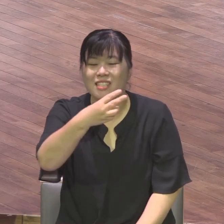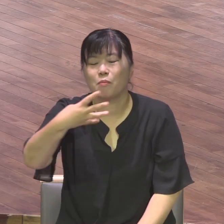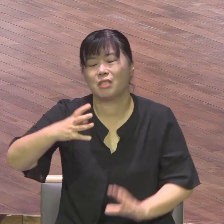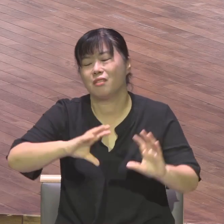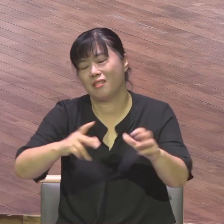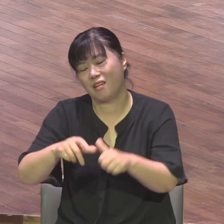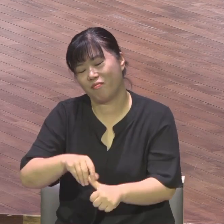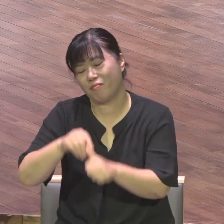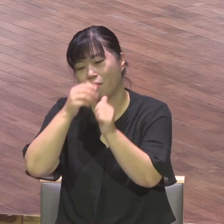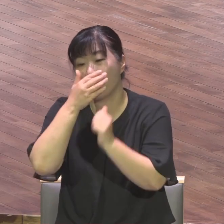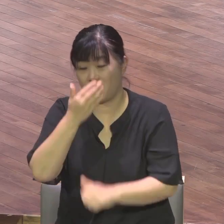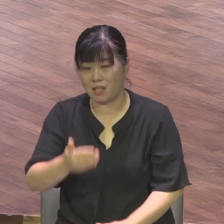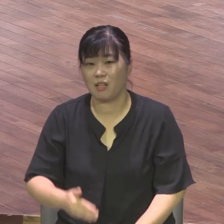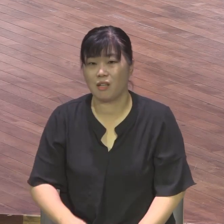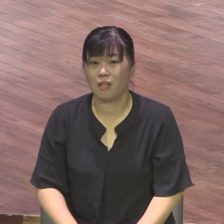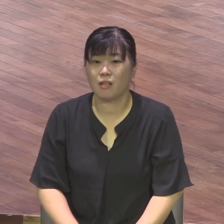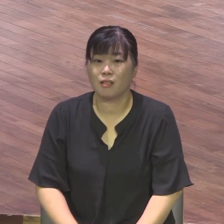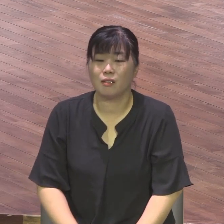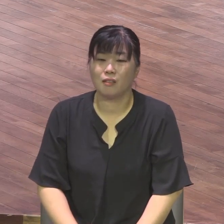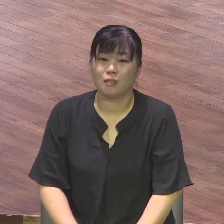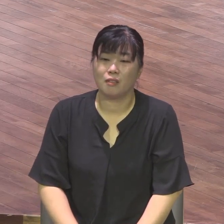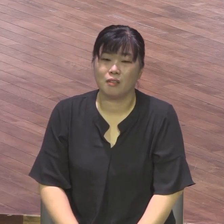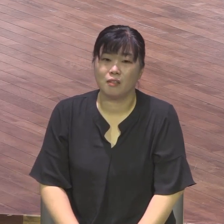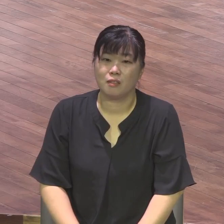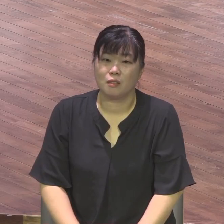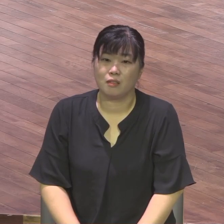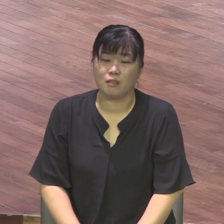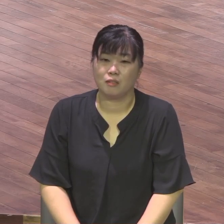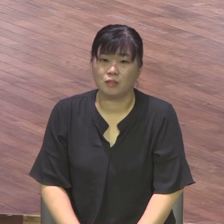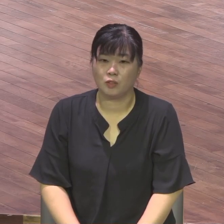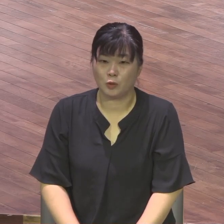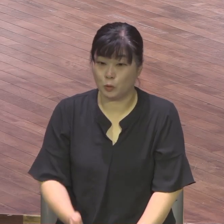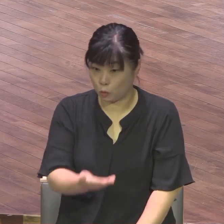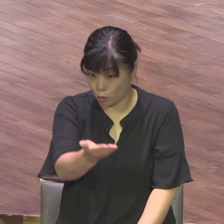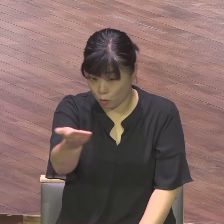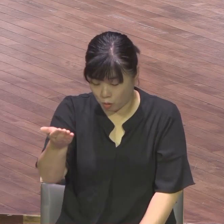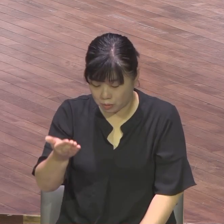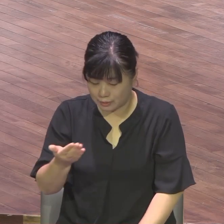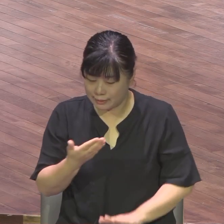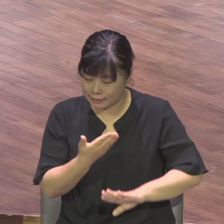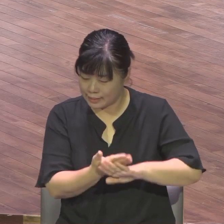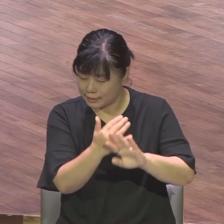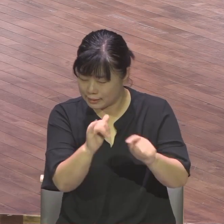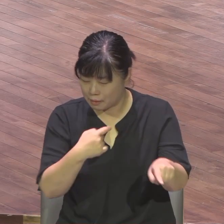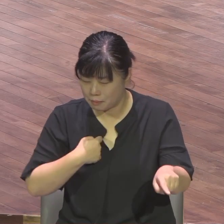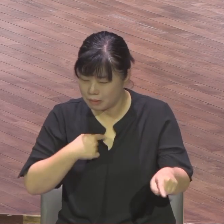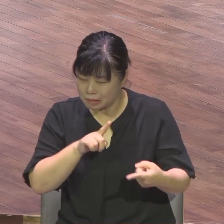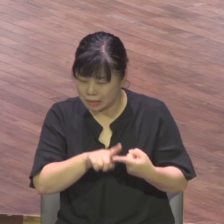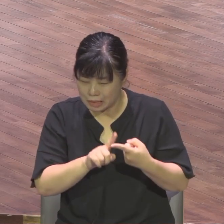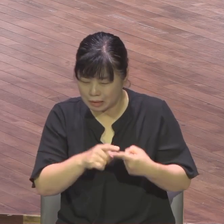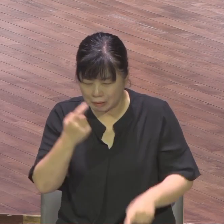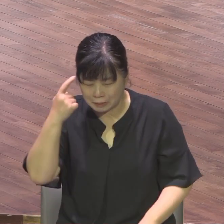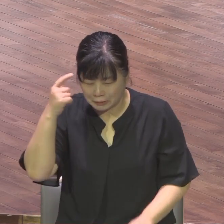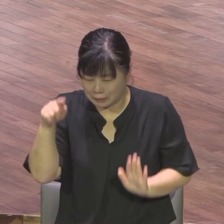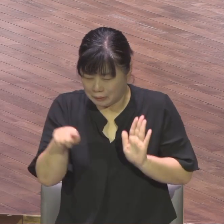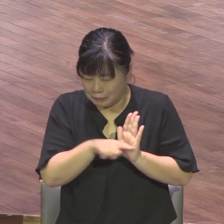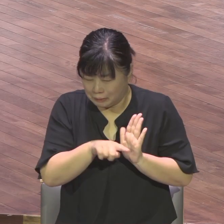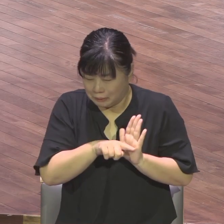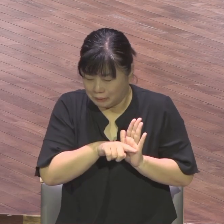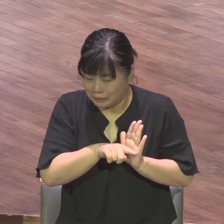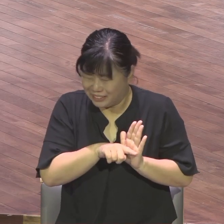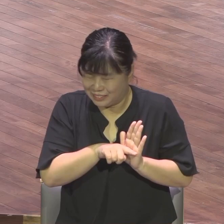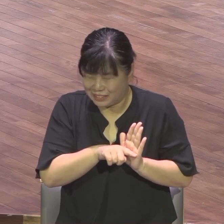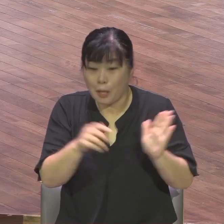있습니다. 영계전 성도는 다른 사람에 대한 편견만 아니라 나에 대한 편견도